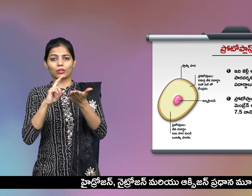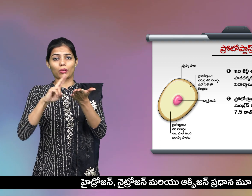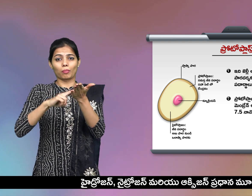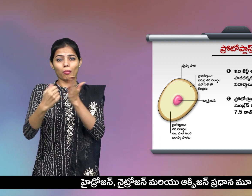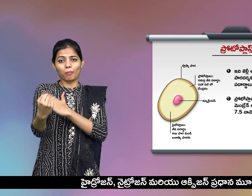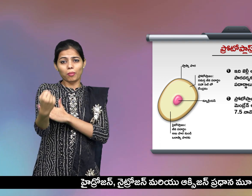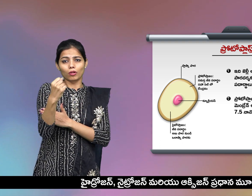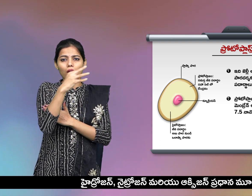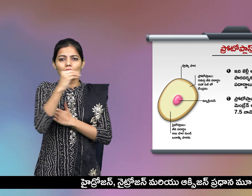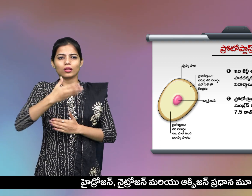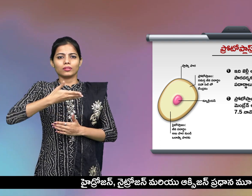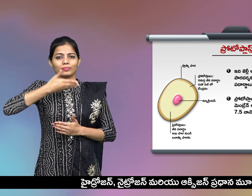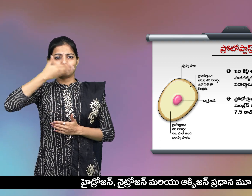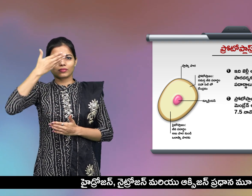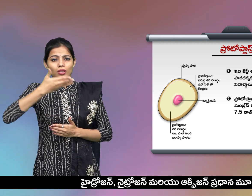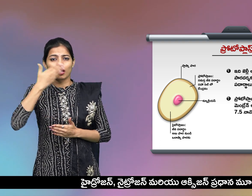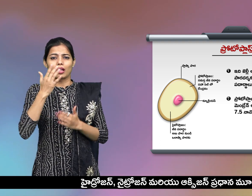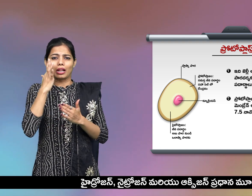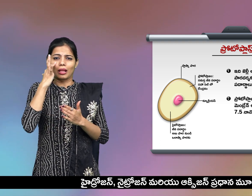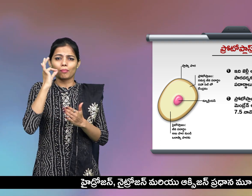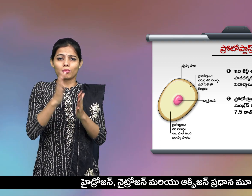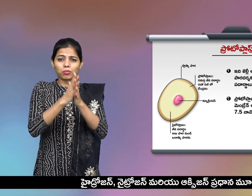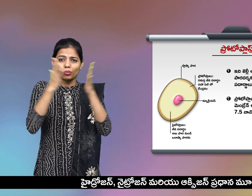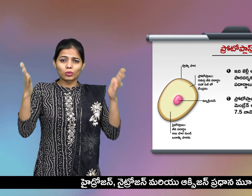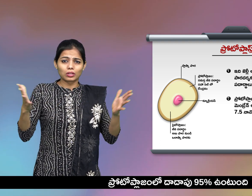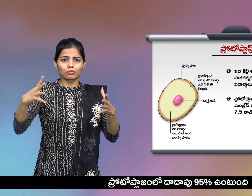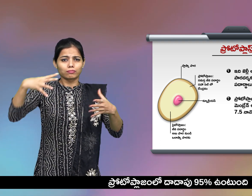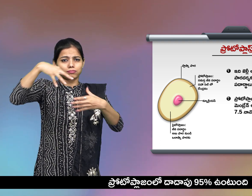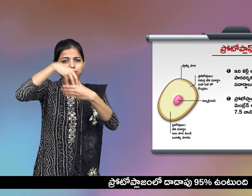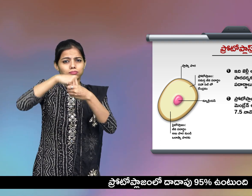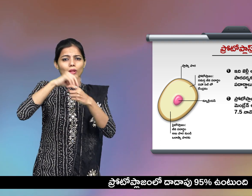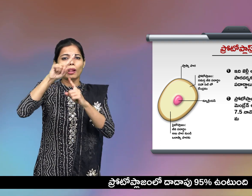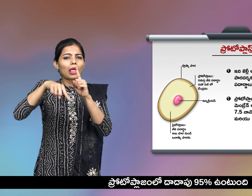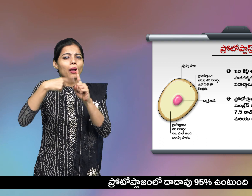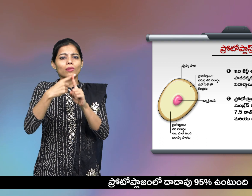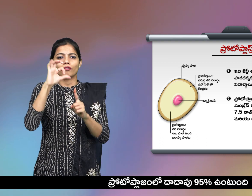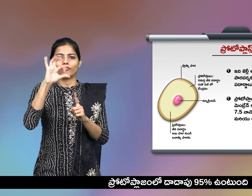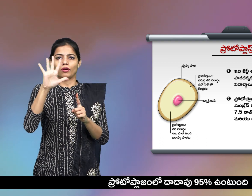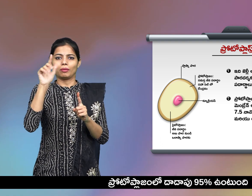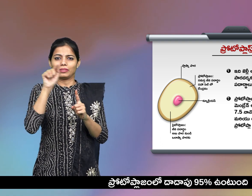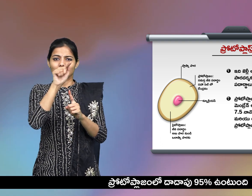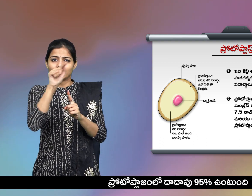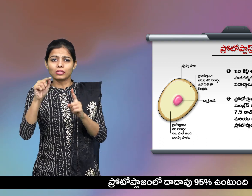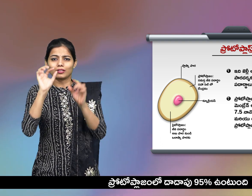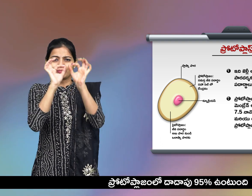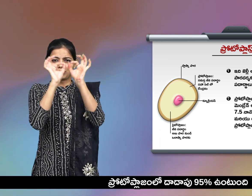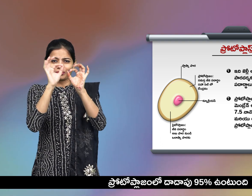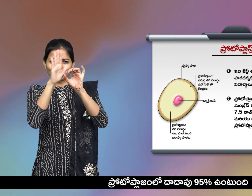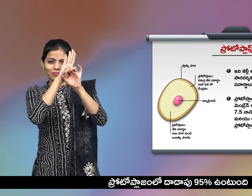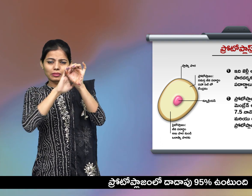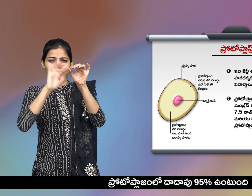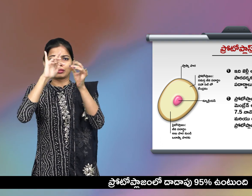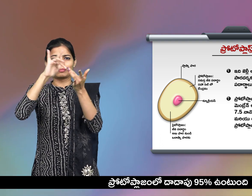మరియు ఆక్సిజన్ ప్రధాన మూలకాలు. ప్రోటోప్లాజంలో దాదాపు 95% ఉంటుంది.